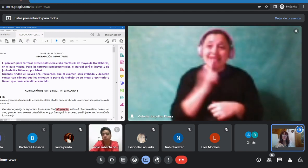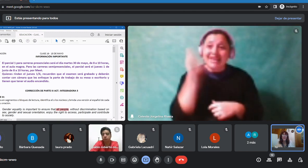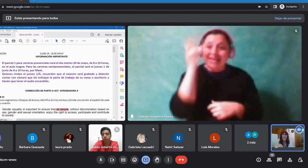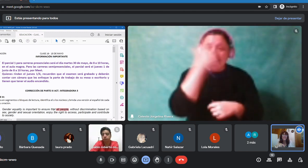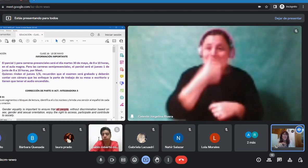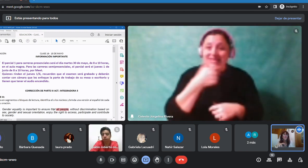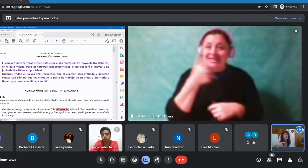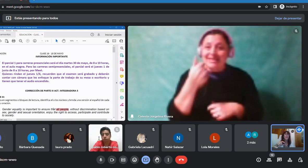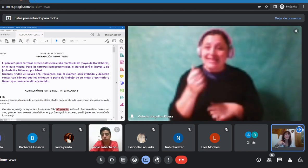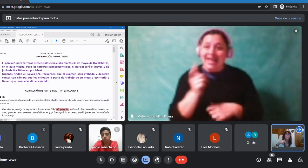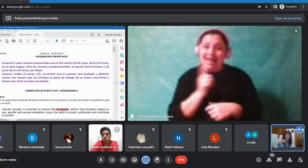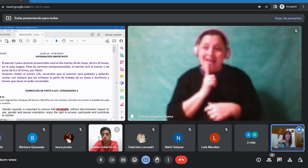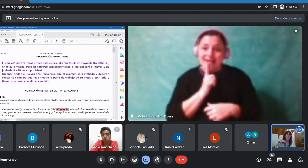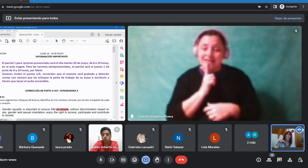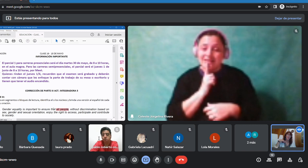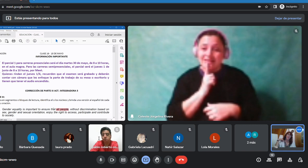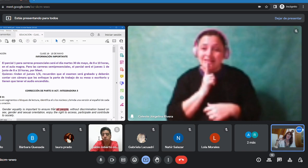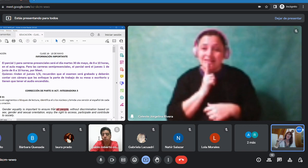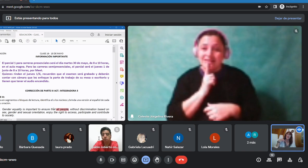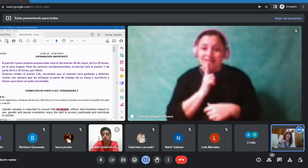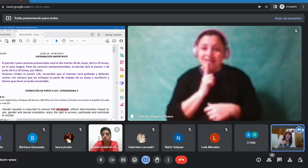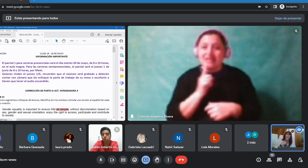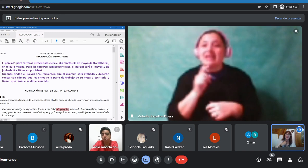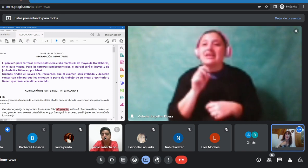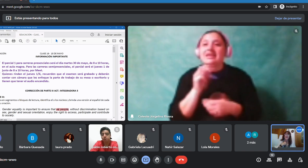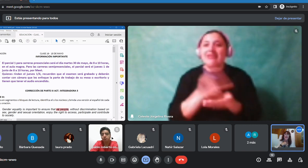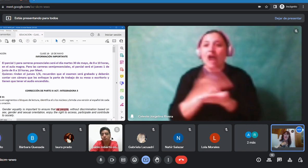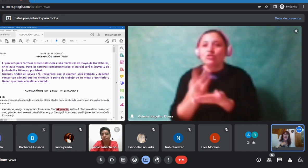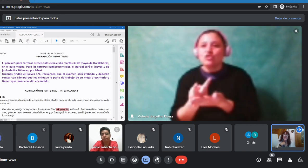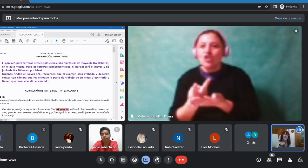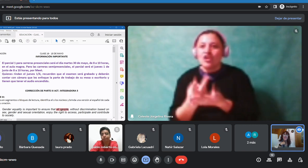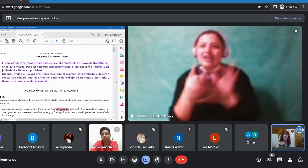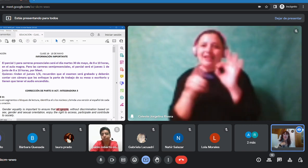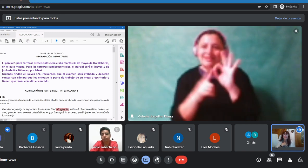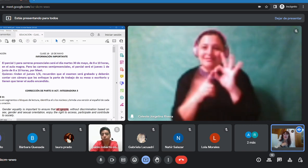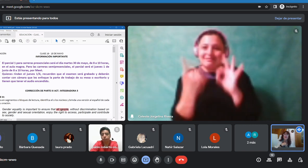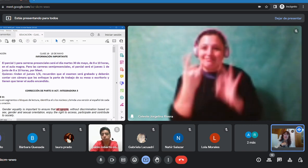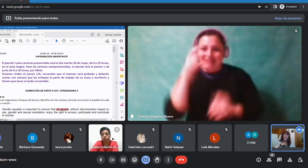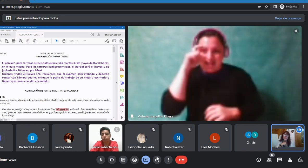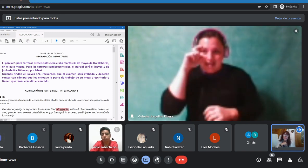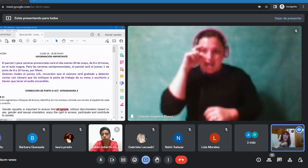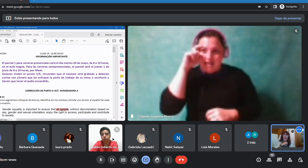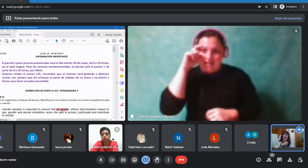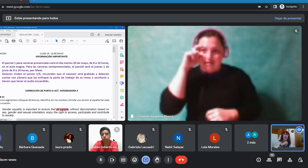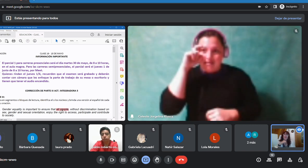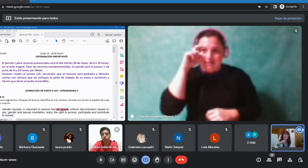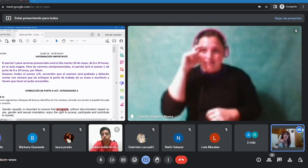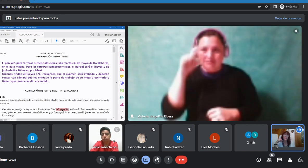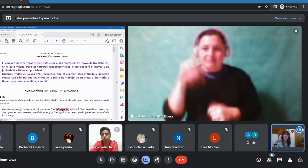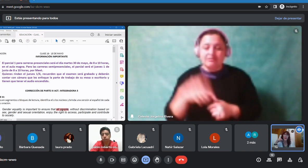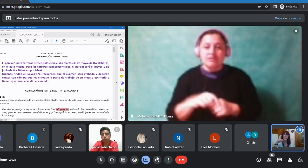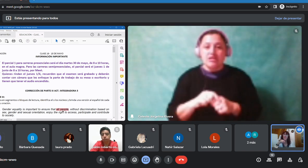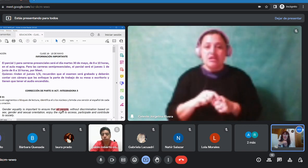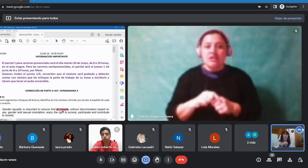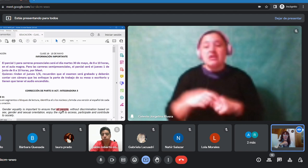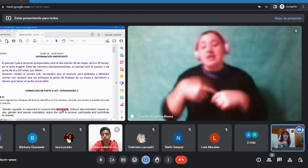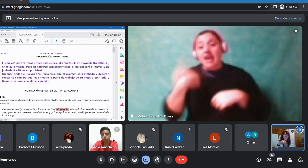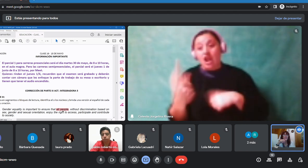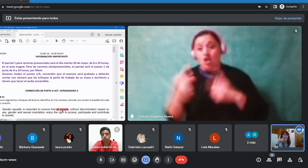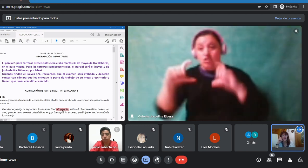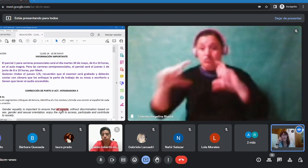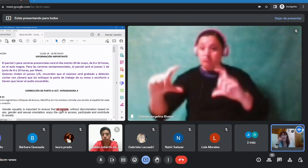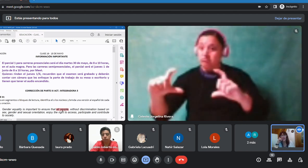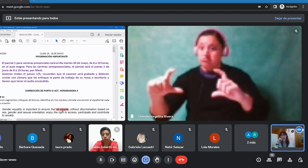caso, that está funcionando como eso, ¿sí? Qué. Y acá tenemos entonces el otro bloque, all people, ¿y cuál